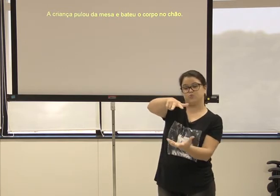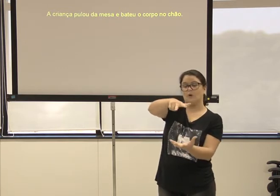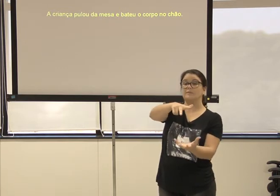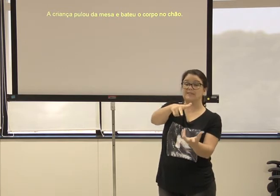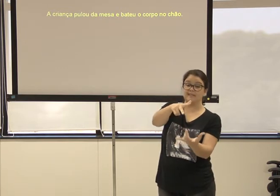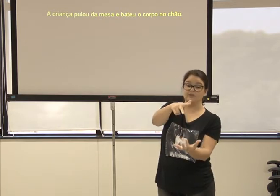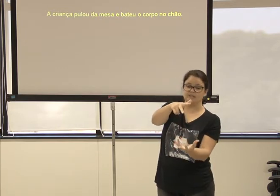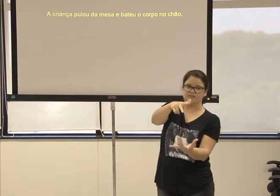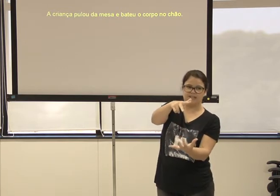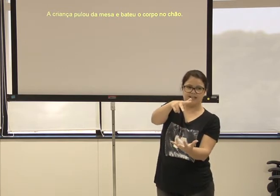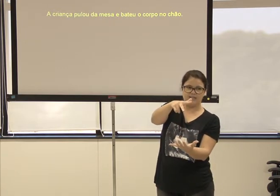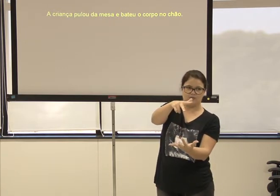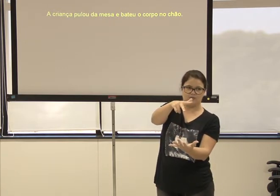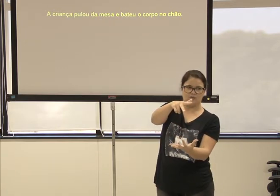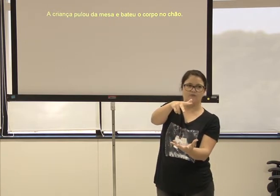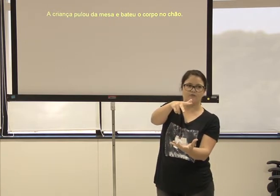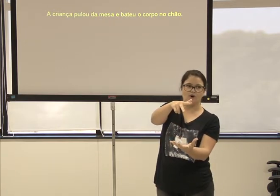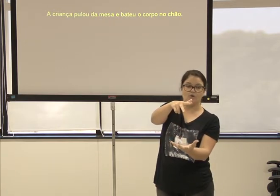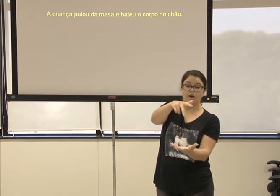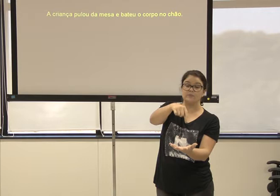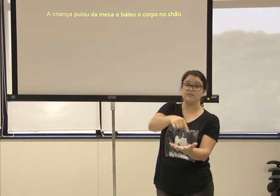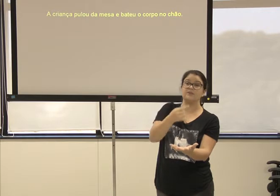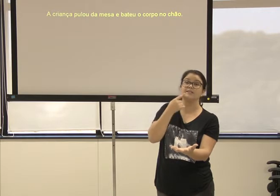vento. Se você fizer isso, fogo. Eu preciso fazer...